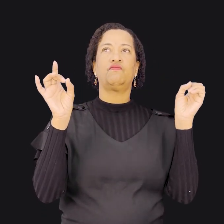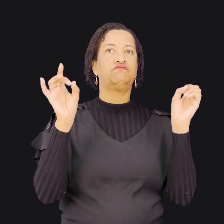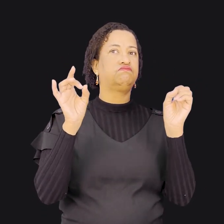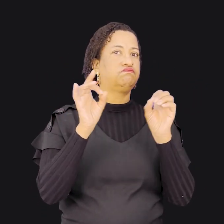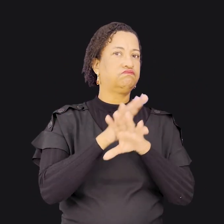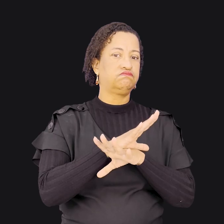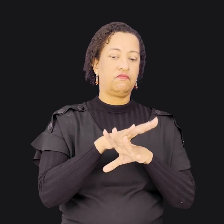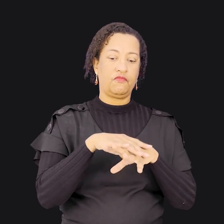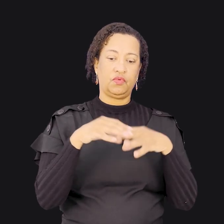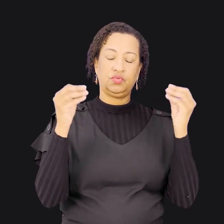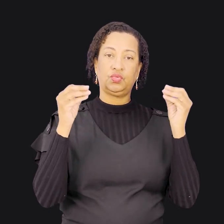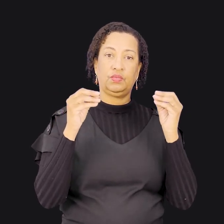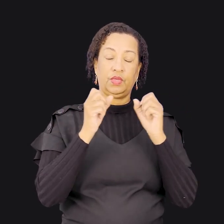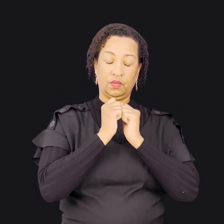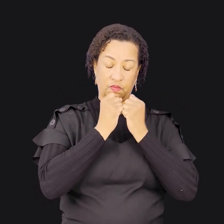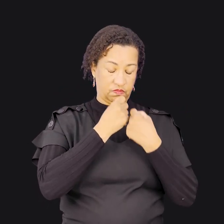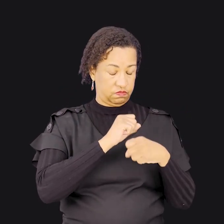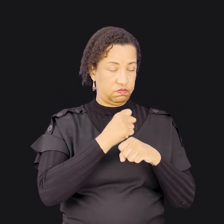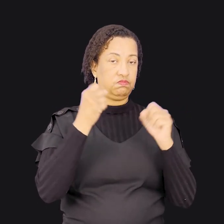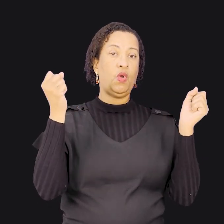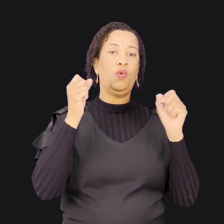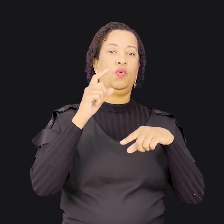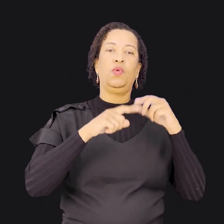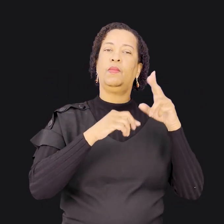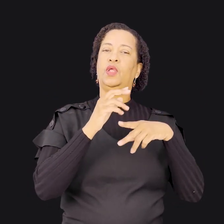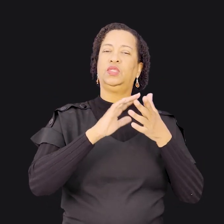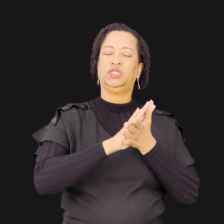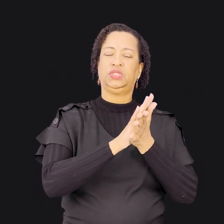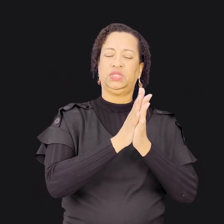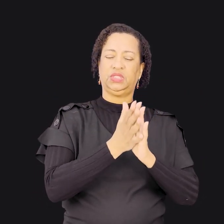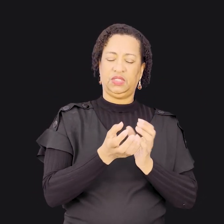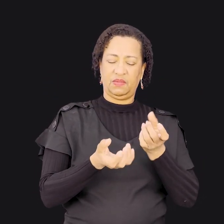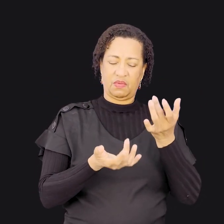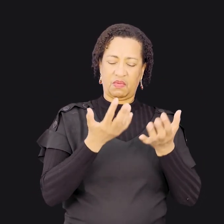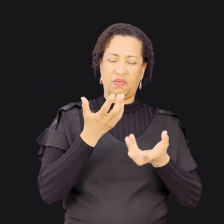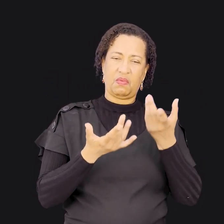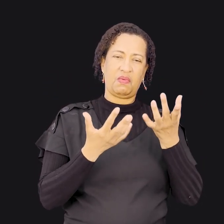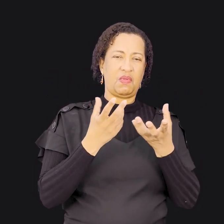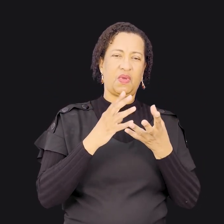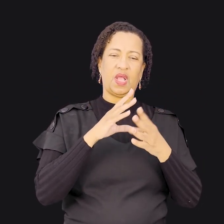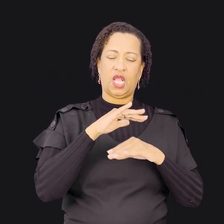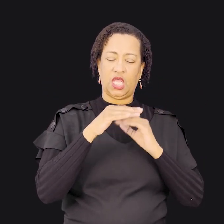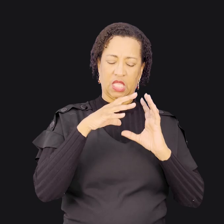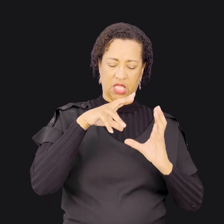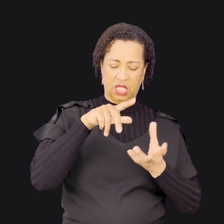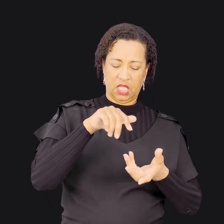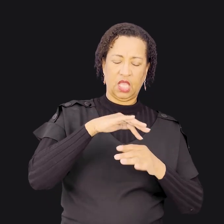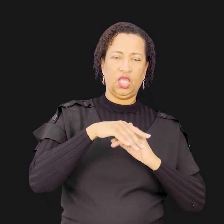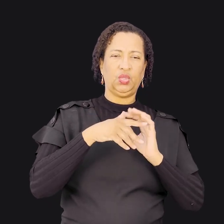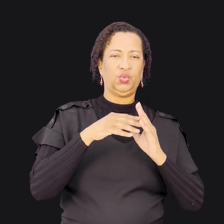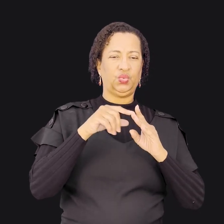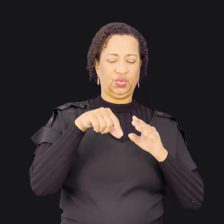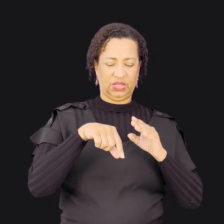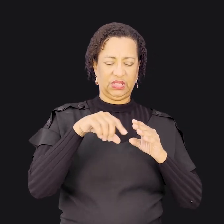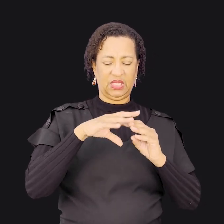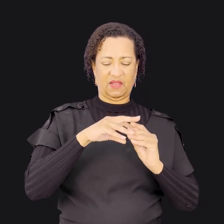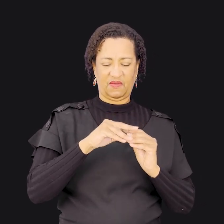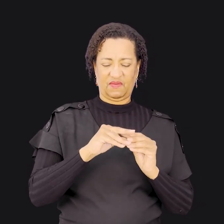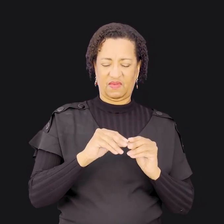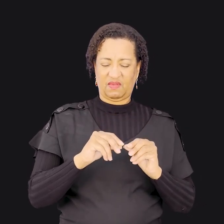desaparecerão como um grande estrondo. Os elementos serão desfeitos pelo calor e a terra, e tudo que nela há será desnudada.